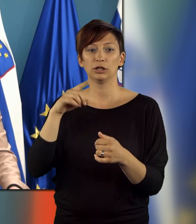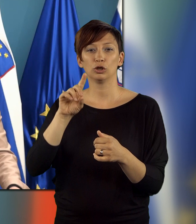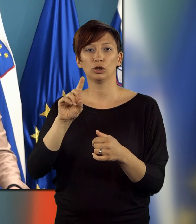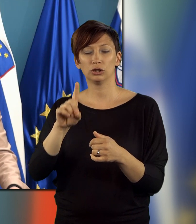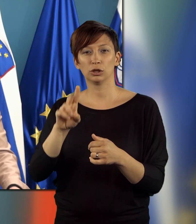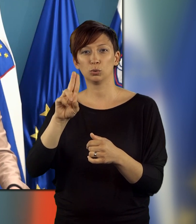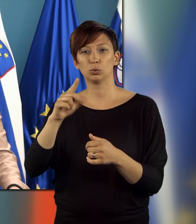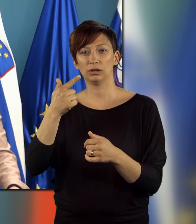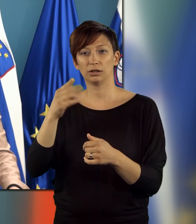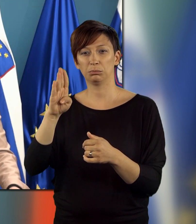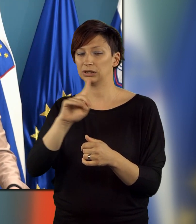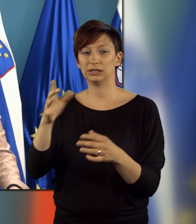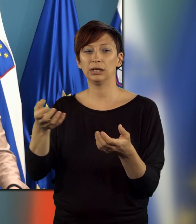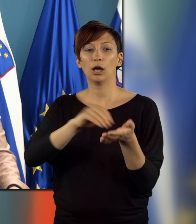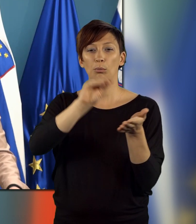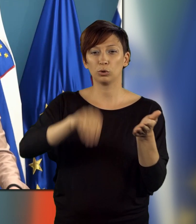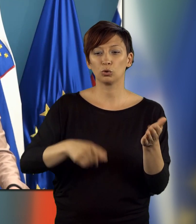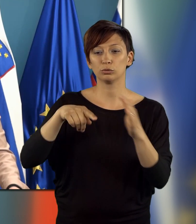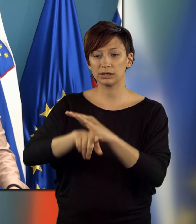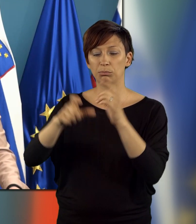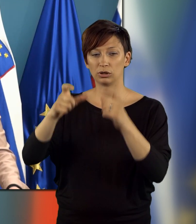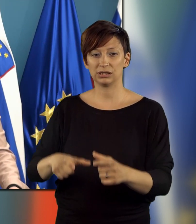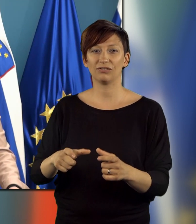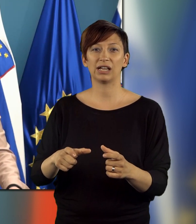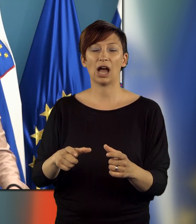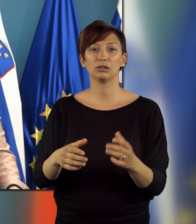DUTB tisti, ki je sklenil pogodbe s podizvajalci